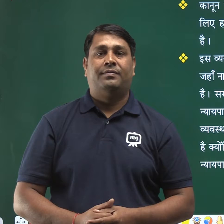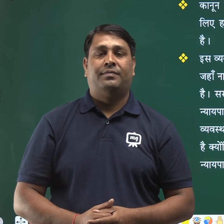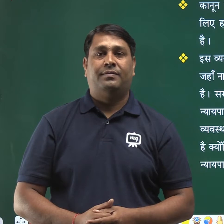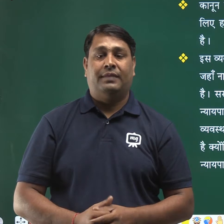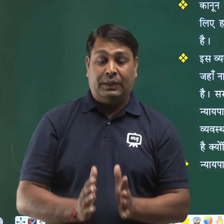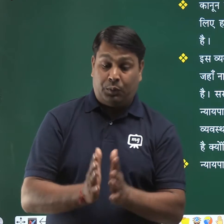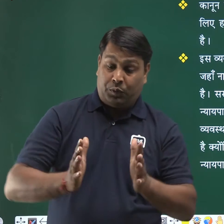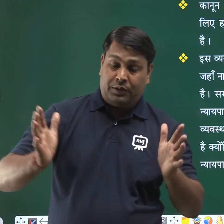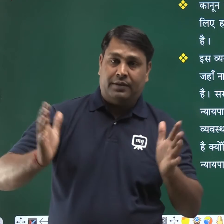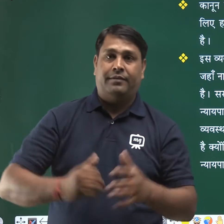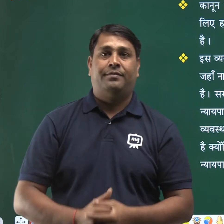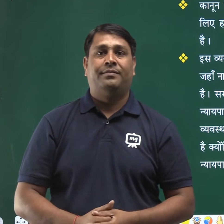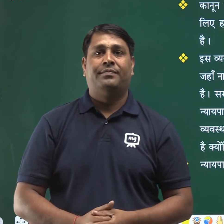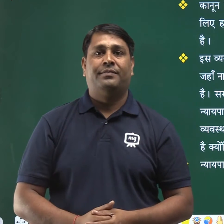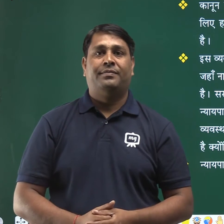बहुत सारी